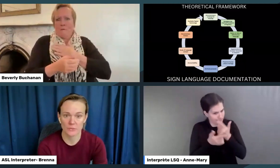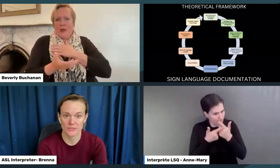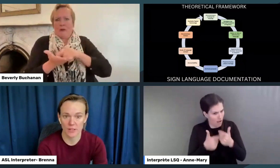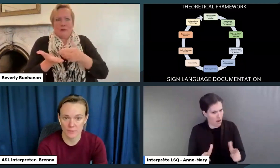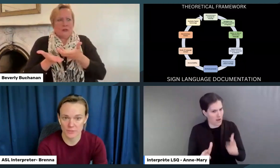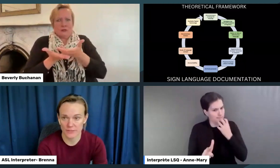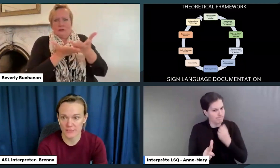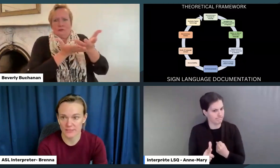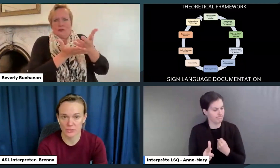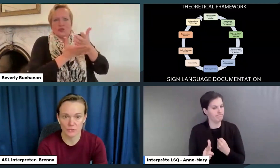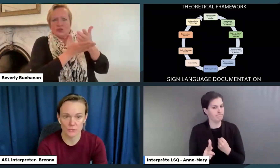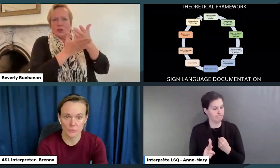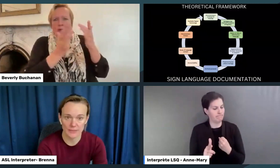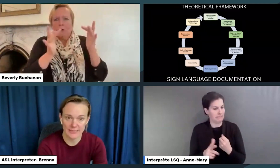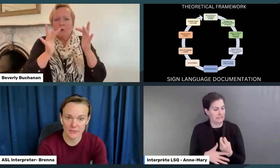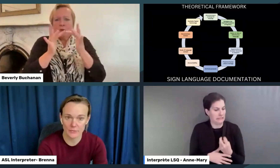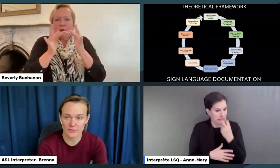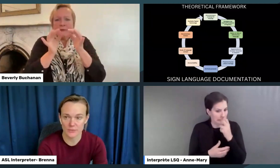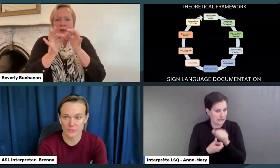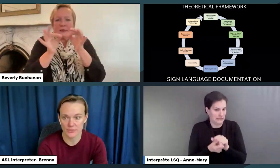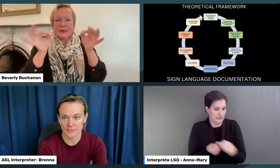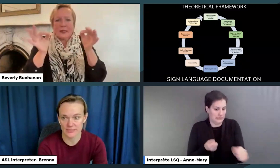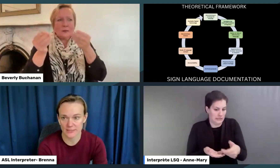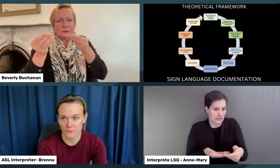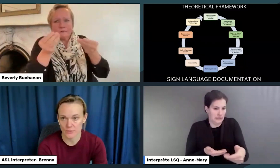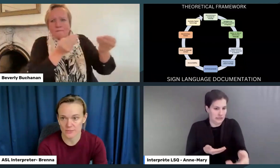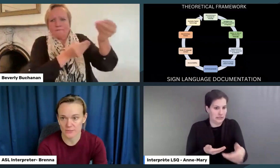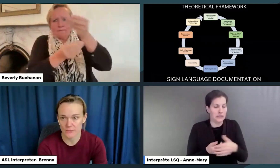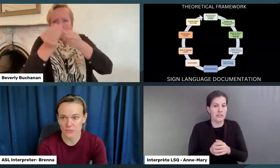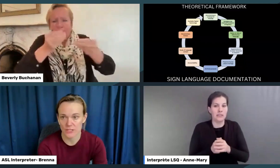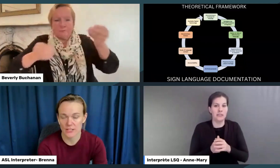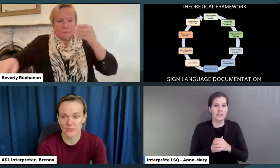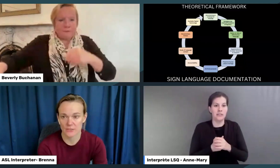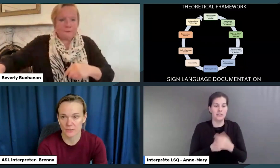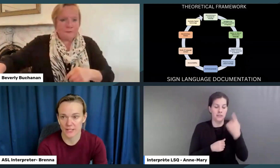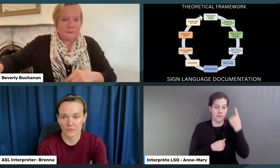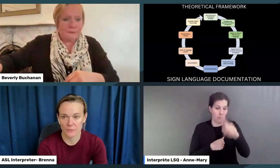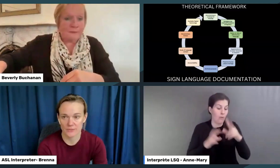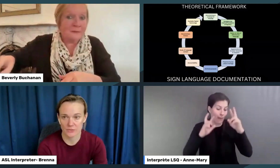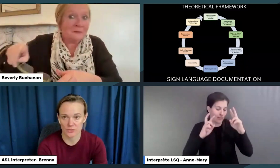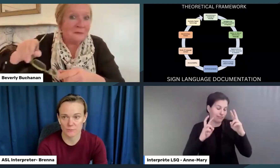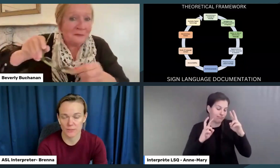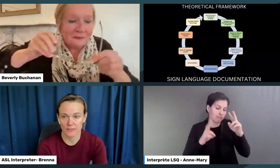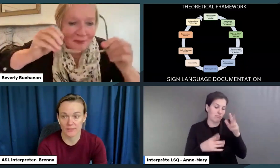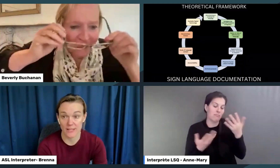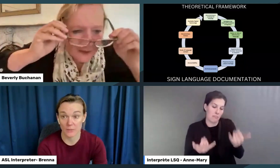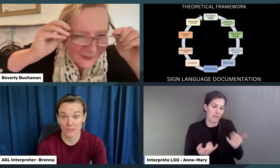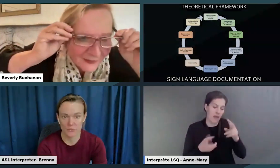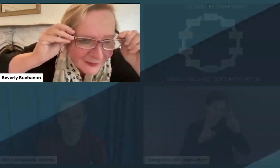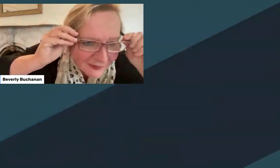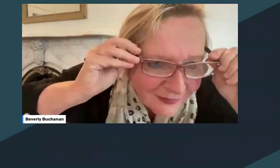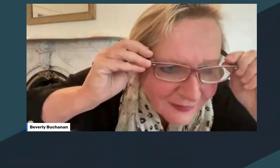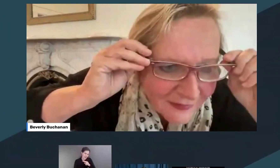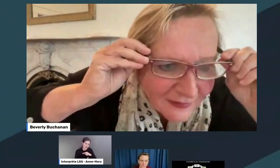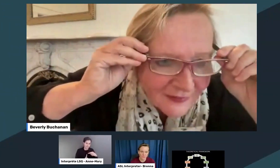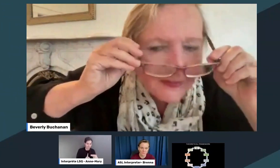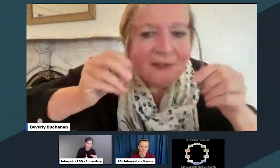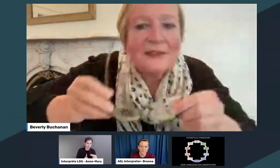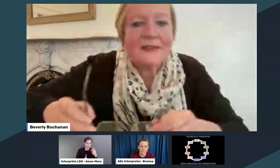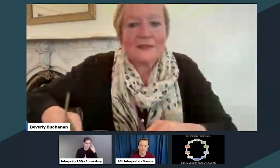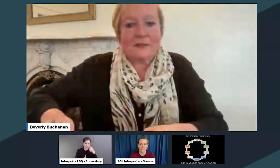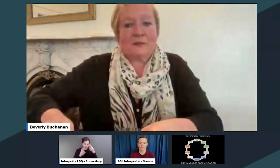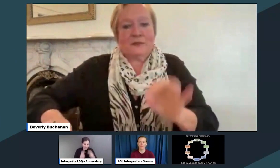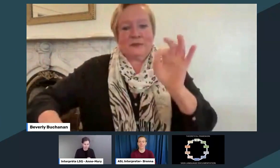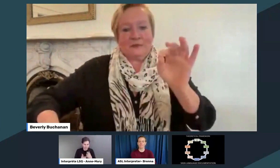également beaucoup de belles occasions pour augmenter les ressources pour la recherche, afin que d'autres chercheurs dans le réseau puissent utiliser